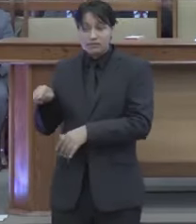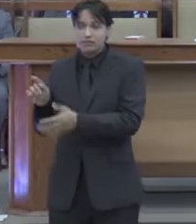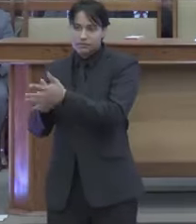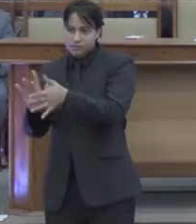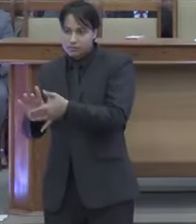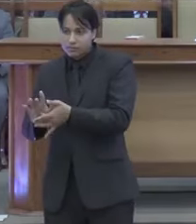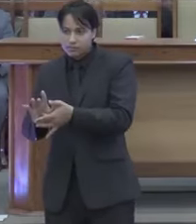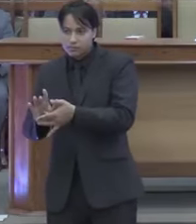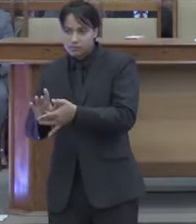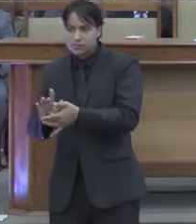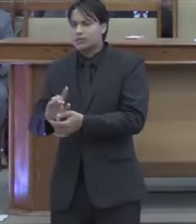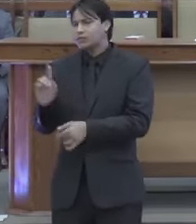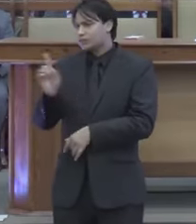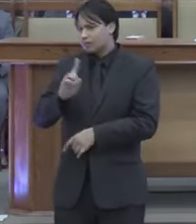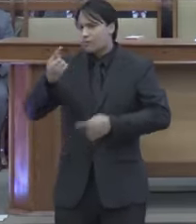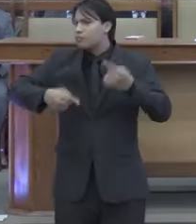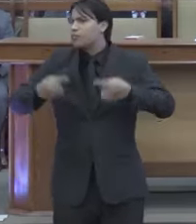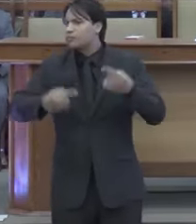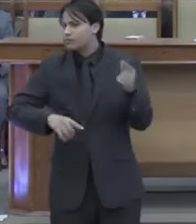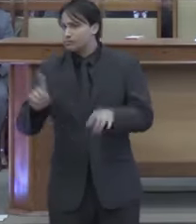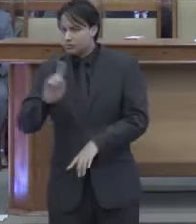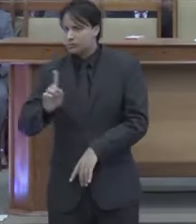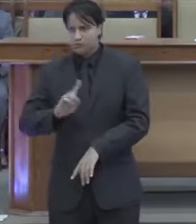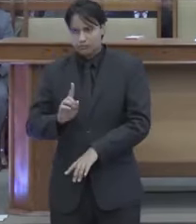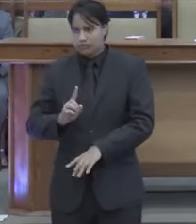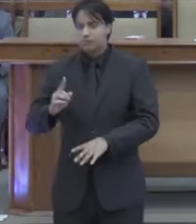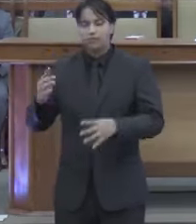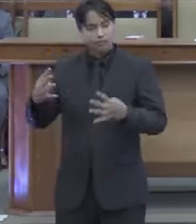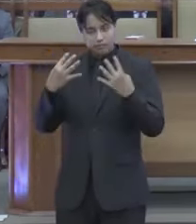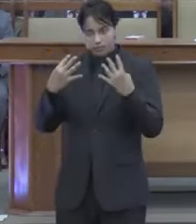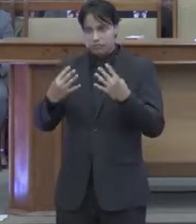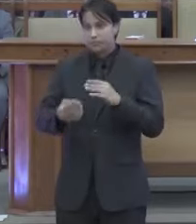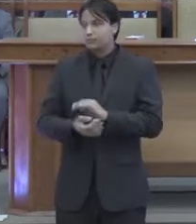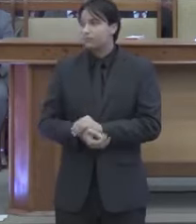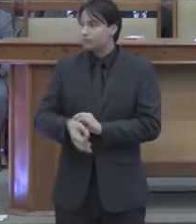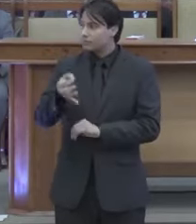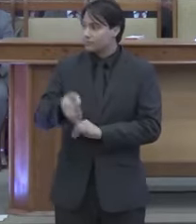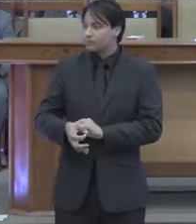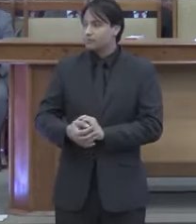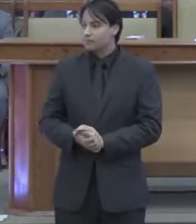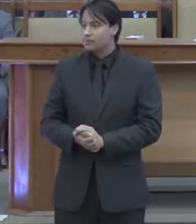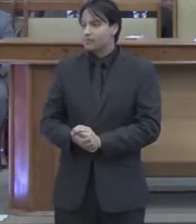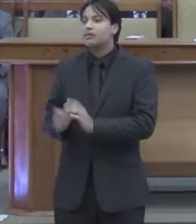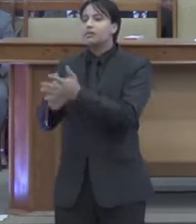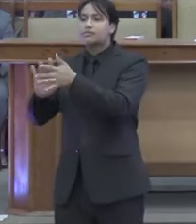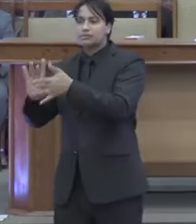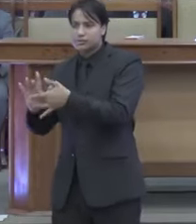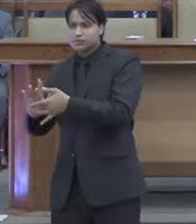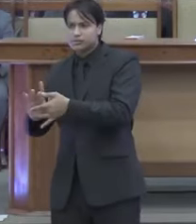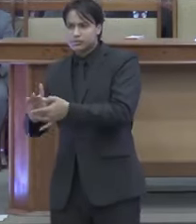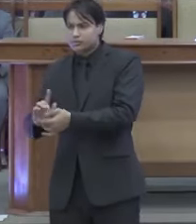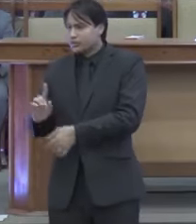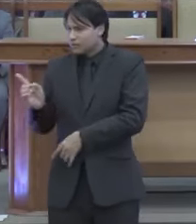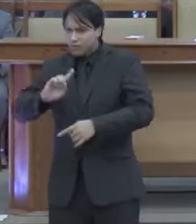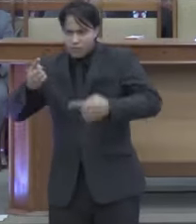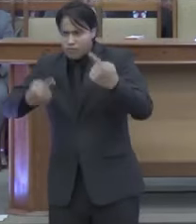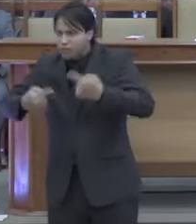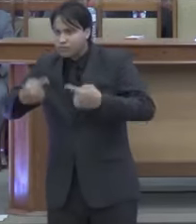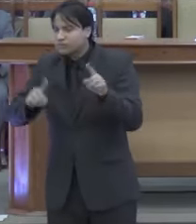não é o que resolve política. Olha para cá para tu entender as coisas. É. Jesus não resolve